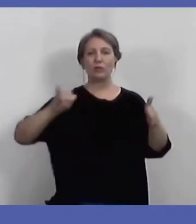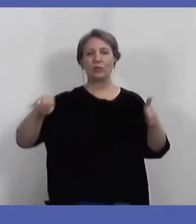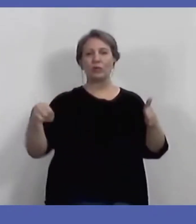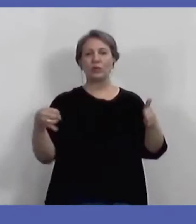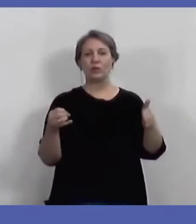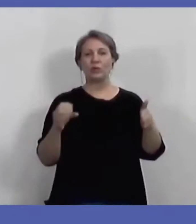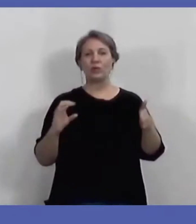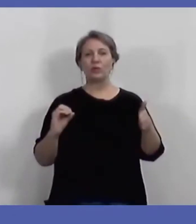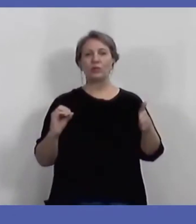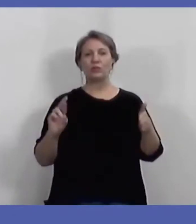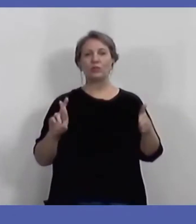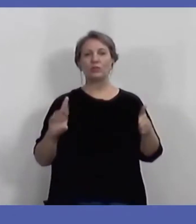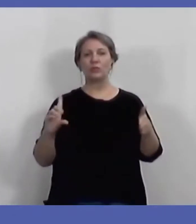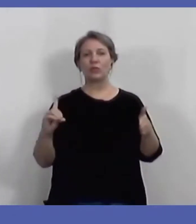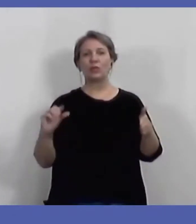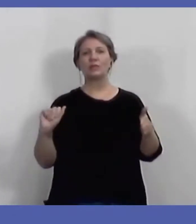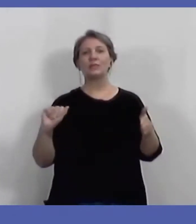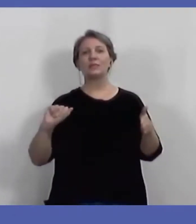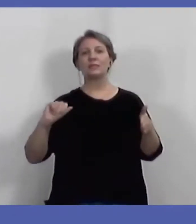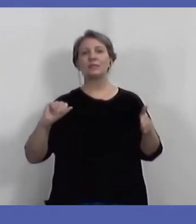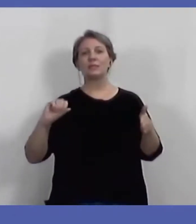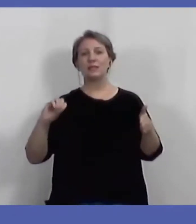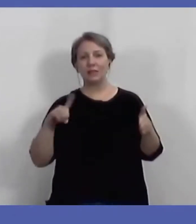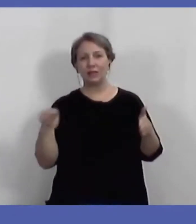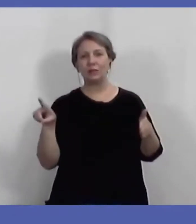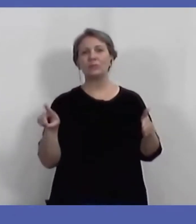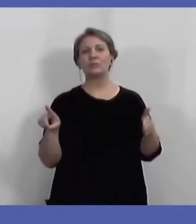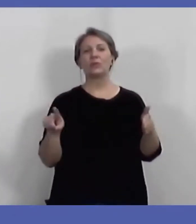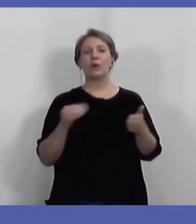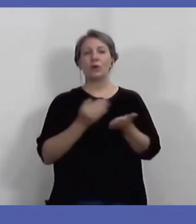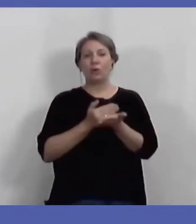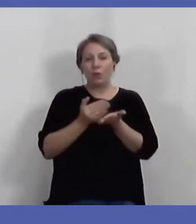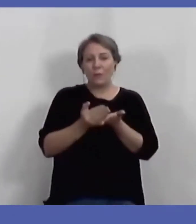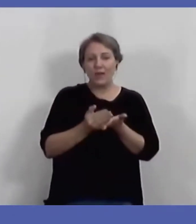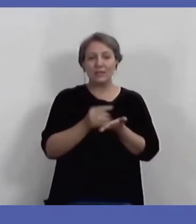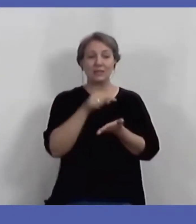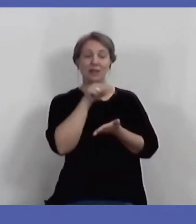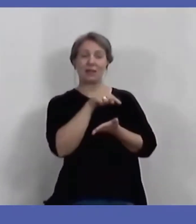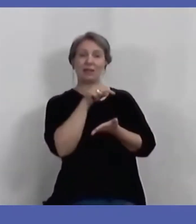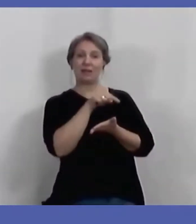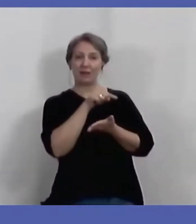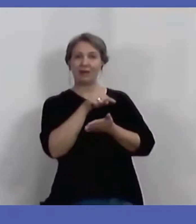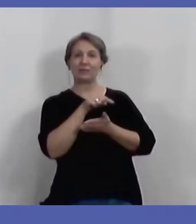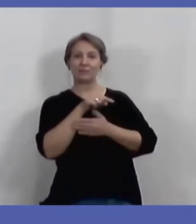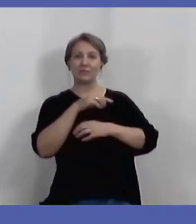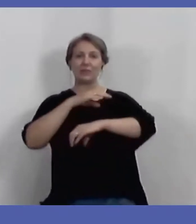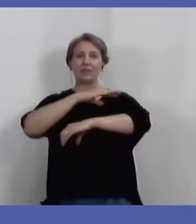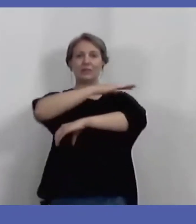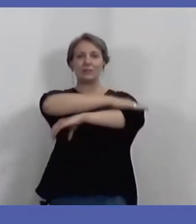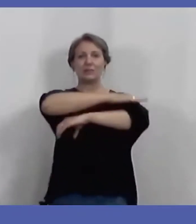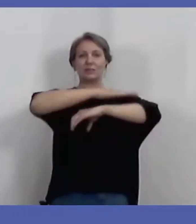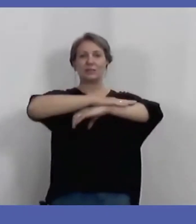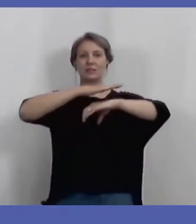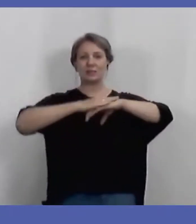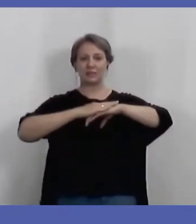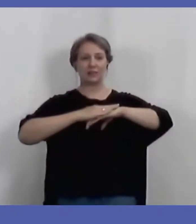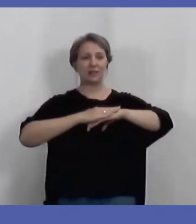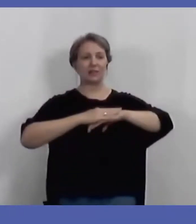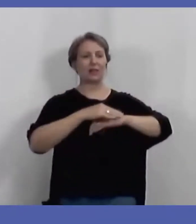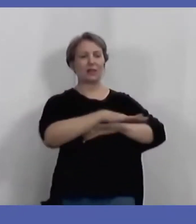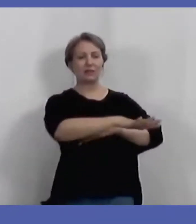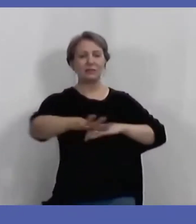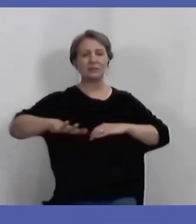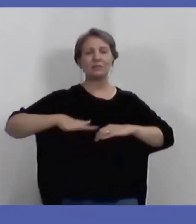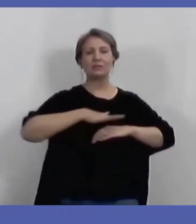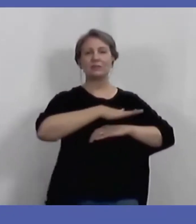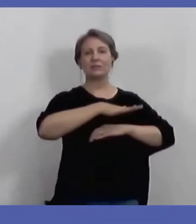lugar. E o Senhor levou esses discípulos para esse lugar. E o Senhor nos trouxe aqui para nessa